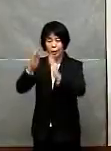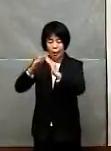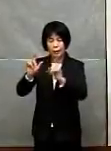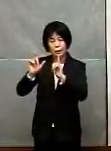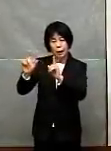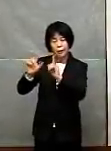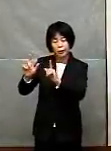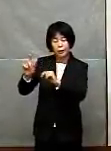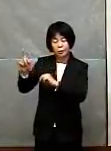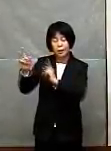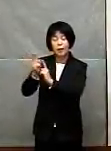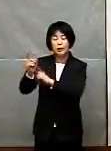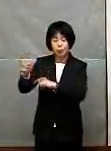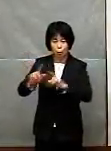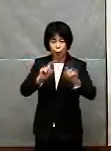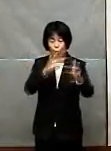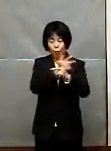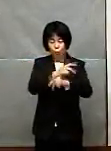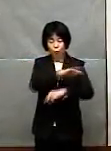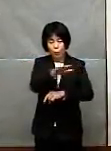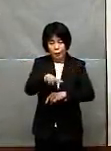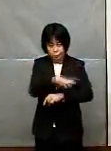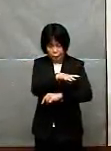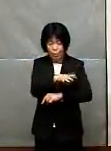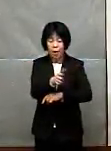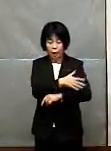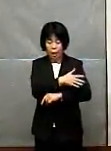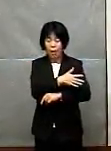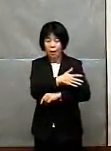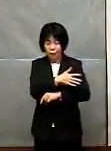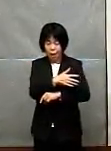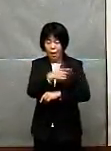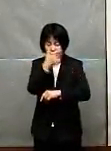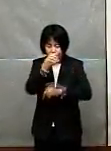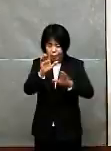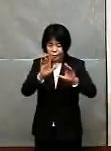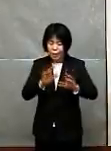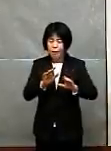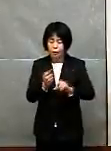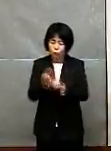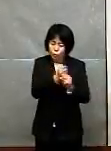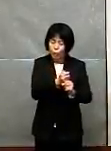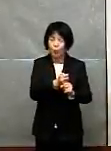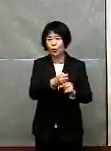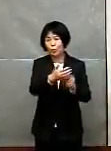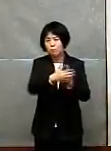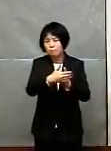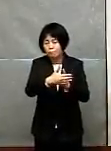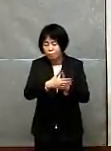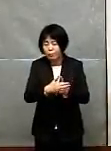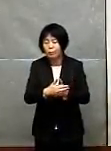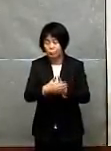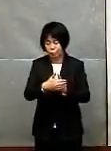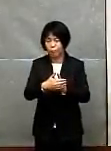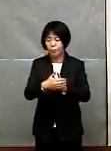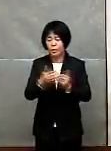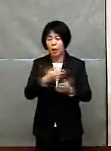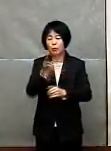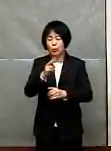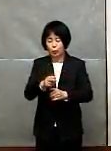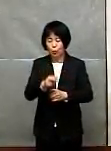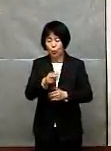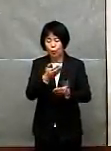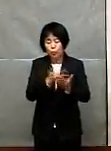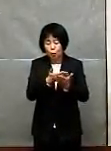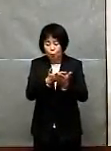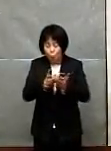ても東北の知事の皆様から被災地復興の後押しとなるよう要望があったことをしっ